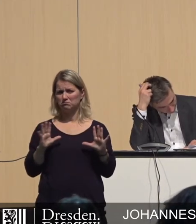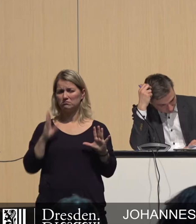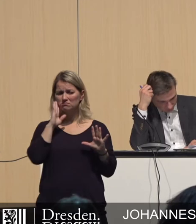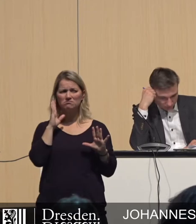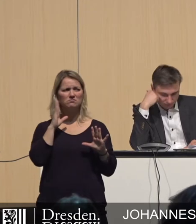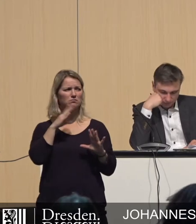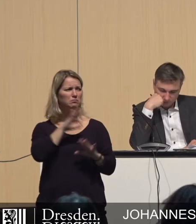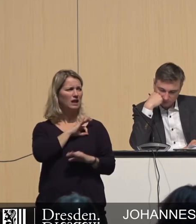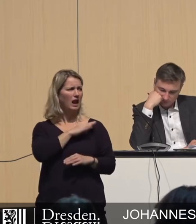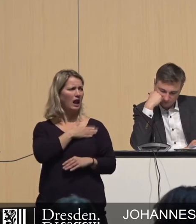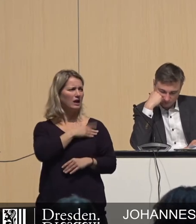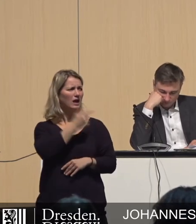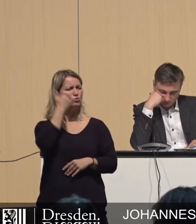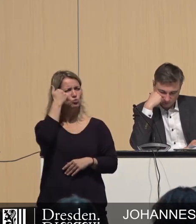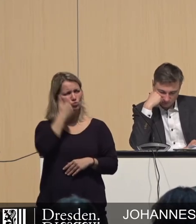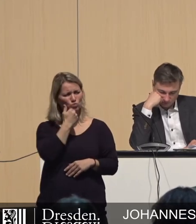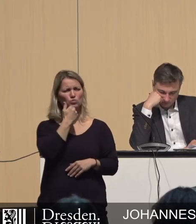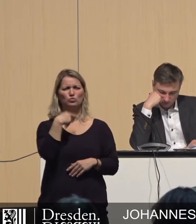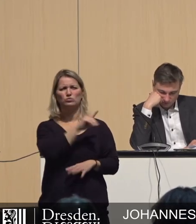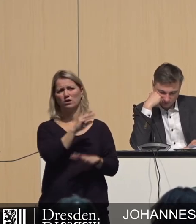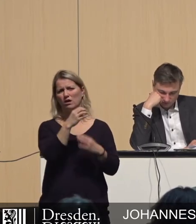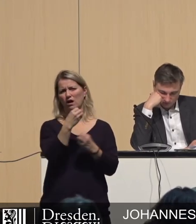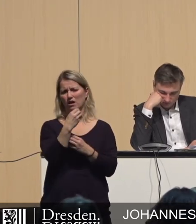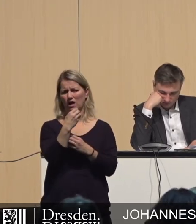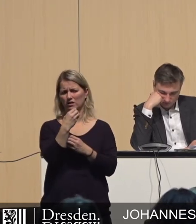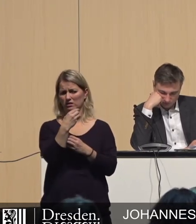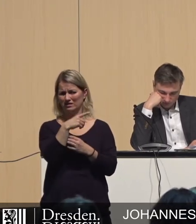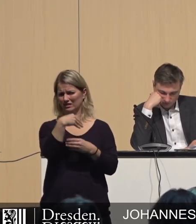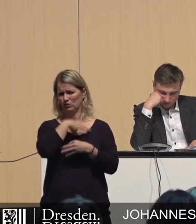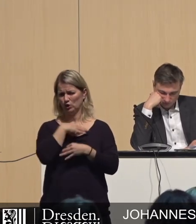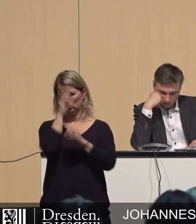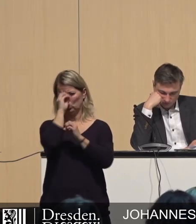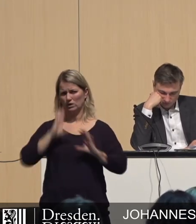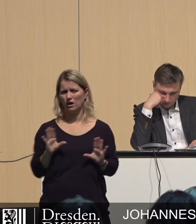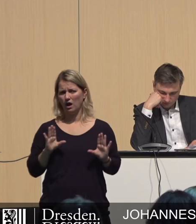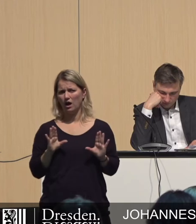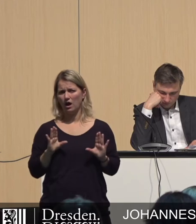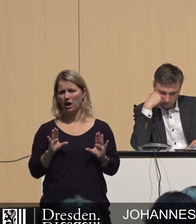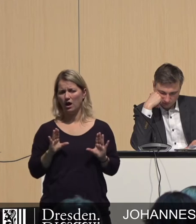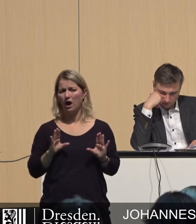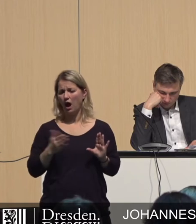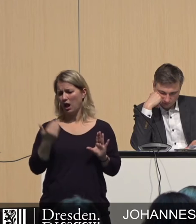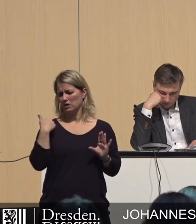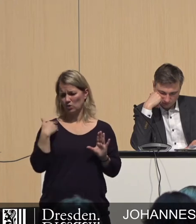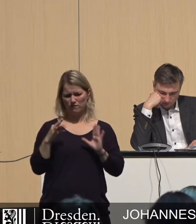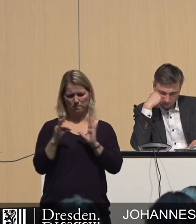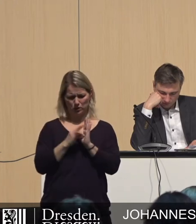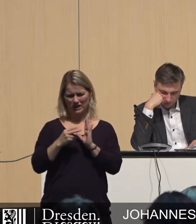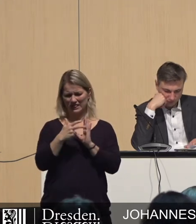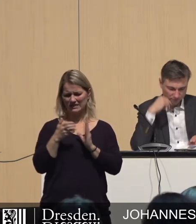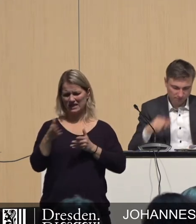herzlich bitten, um diese Unklarheit auszustalten, dass sie erwägen, nach dem Punkt